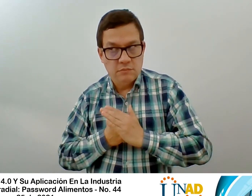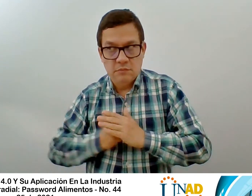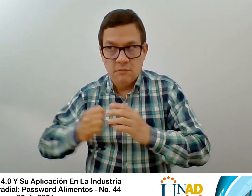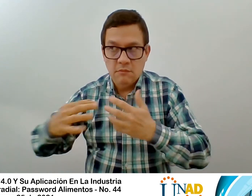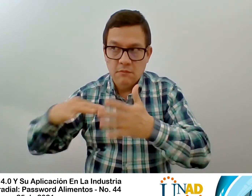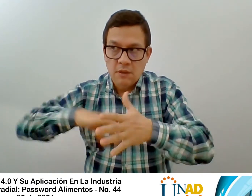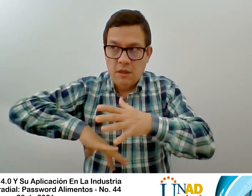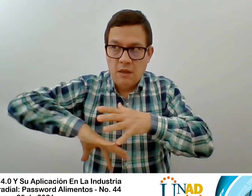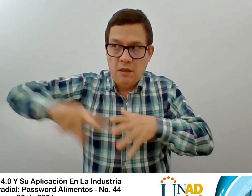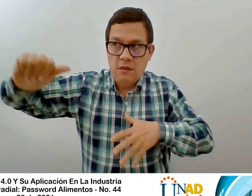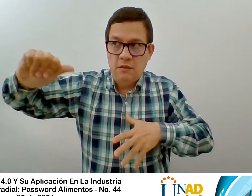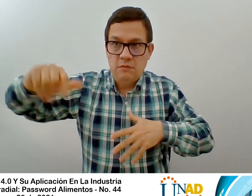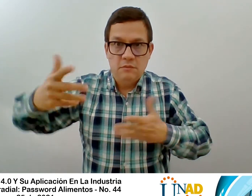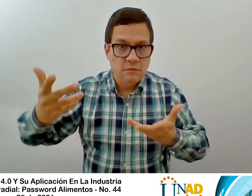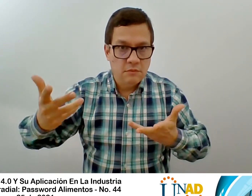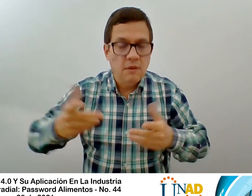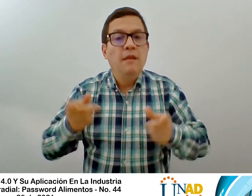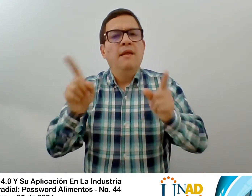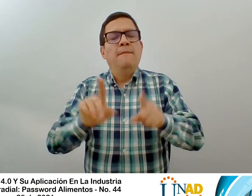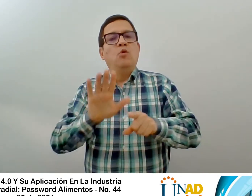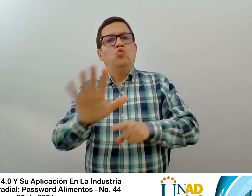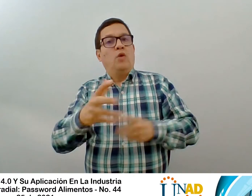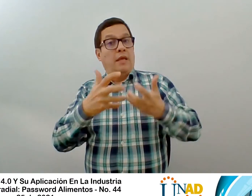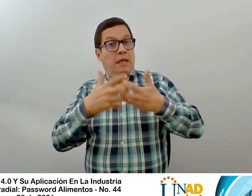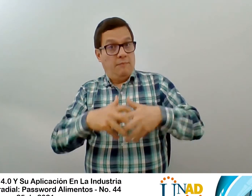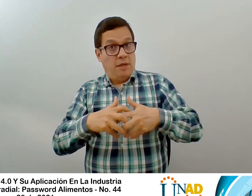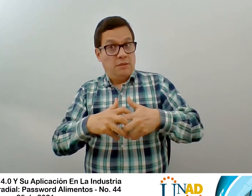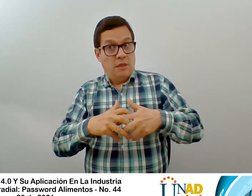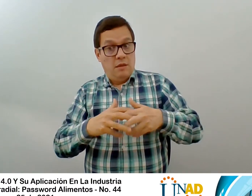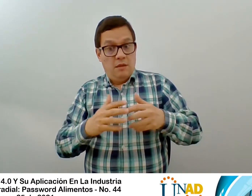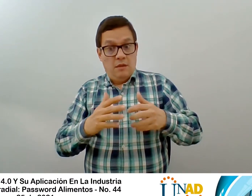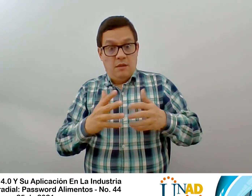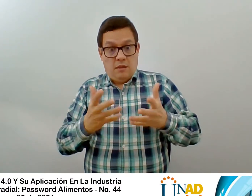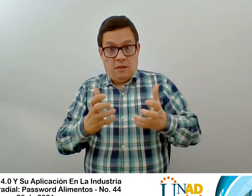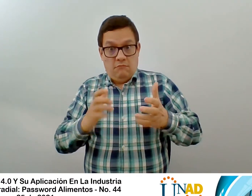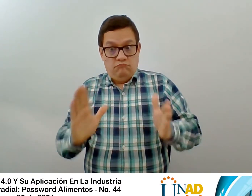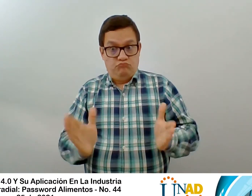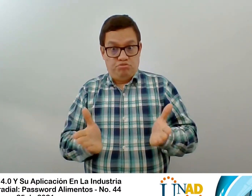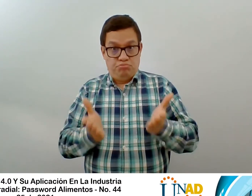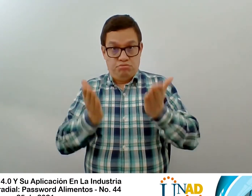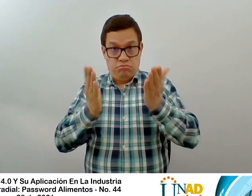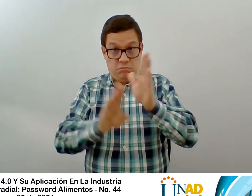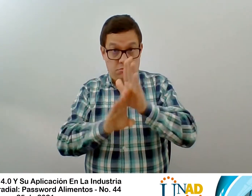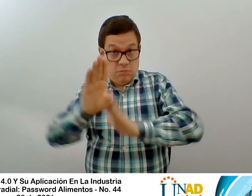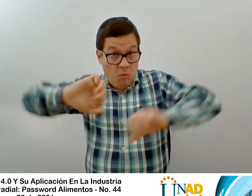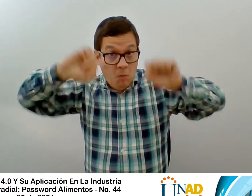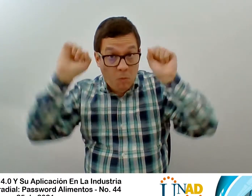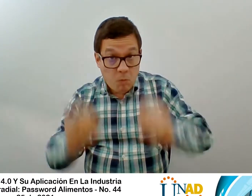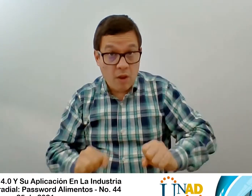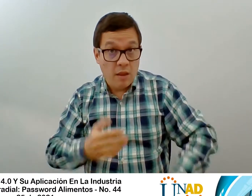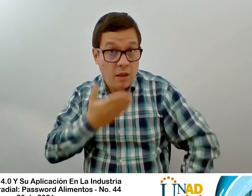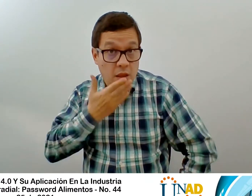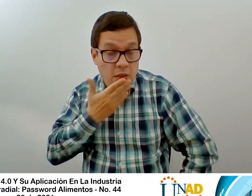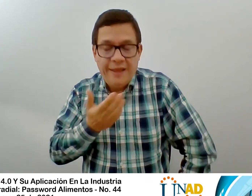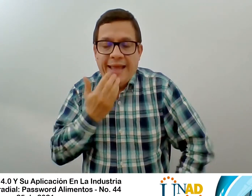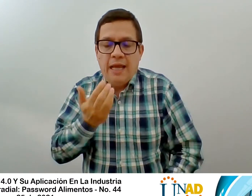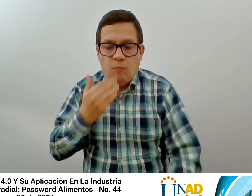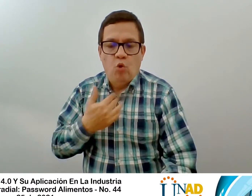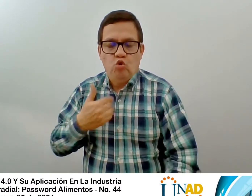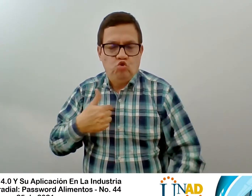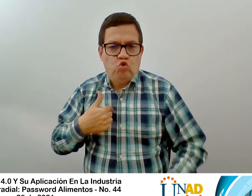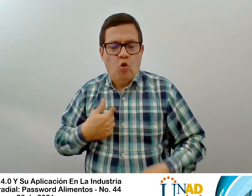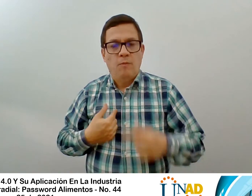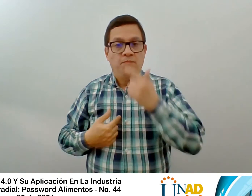lista la organización para realizar esa escalabilidad? Este es uno de los desafíos más importantes. Yo tengo mi microempresa y resulta que